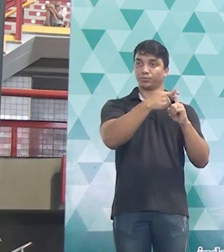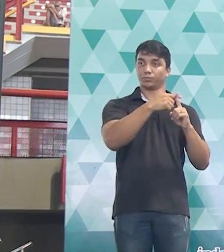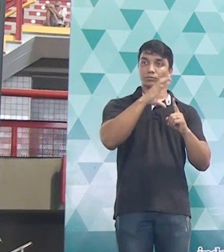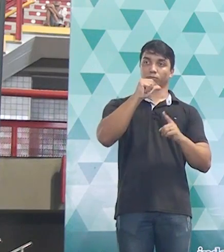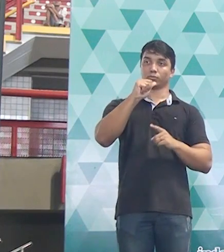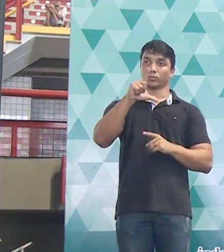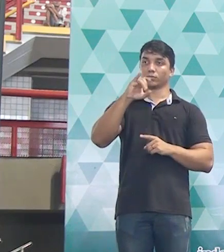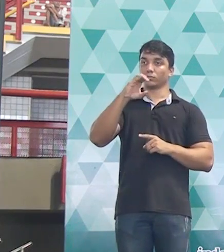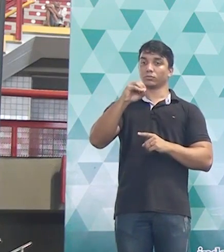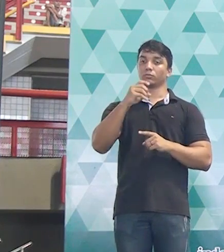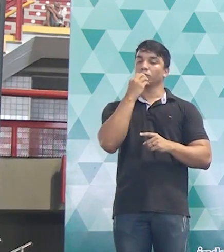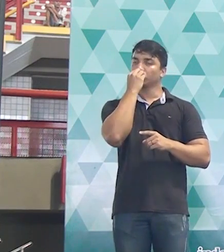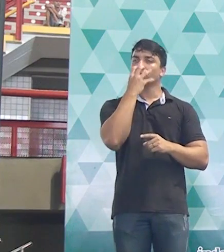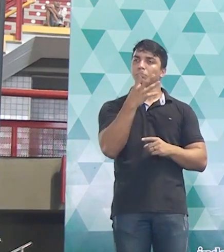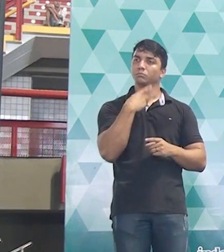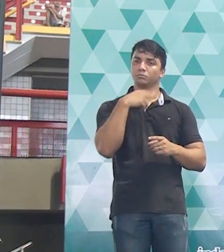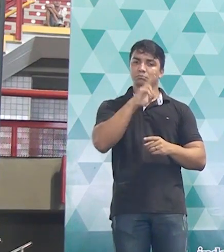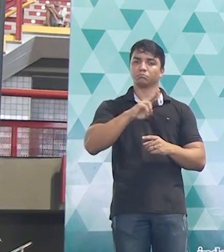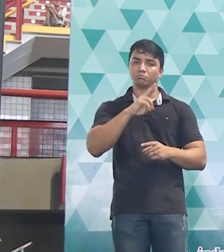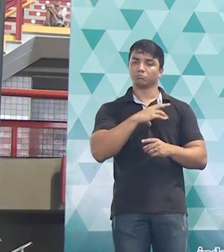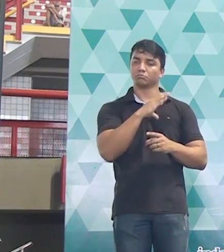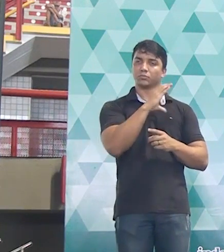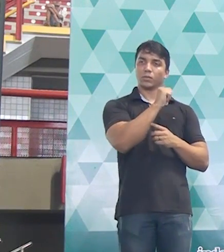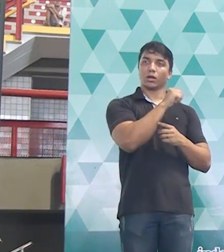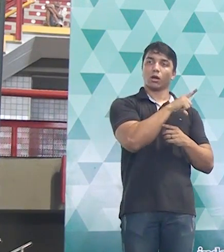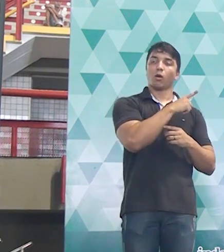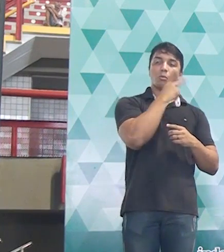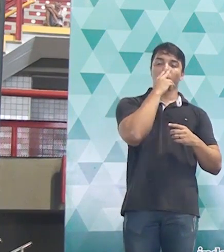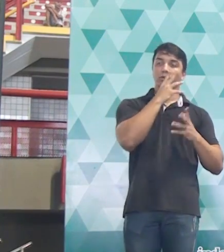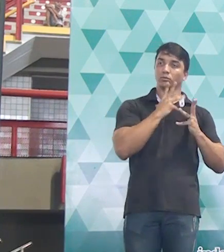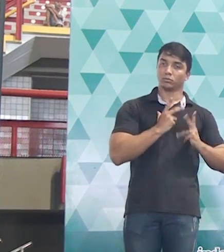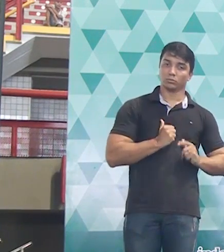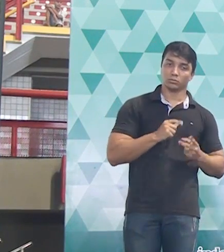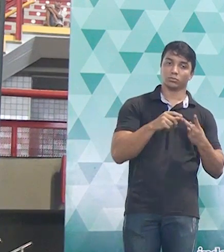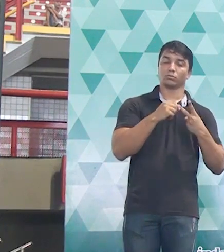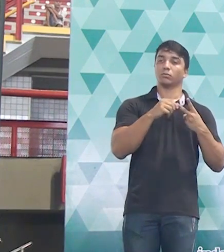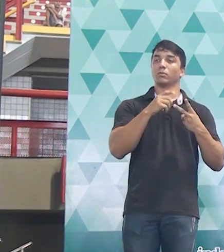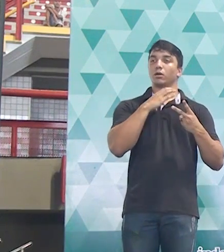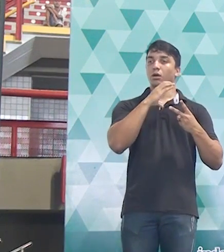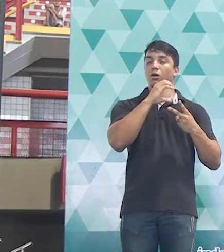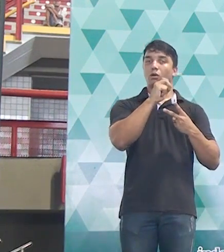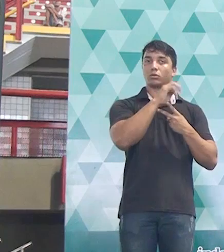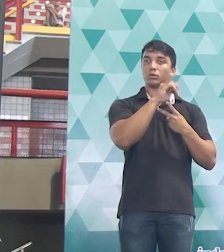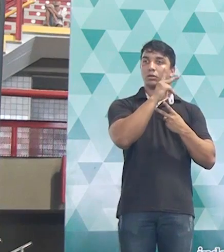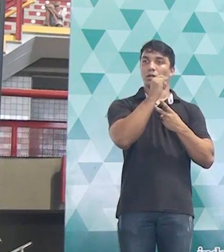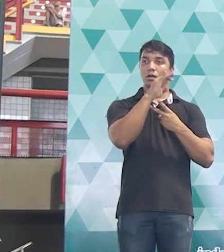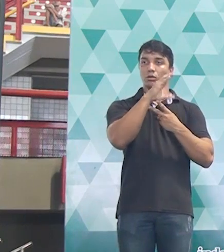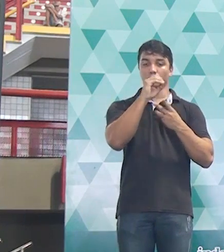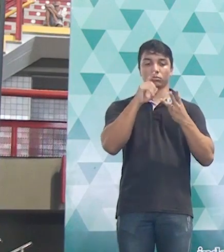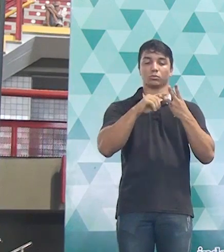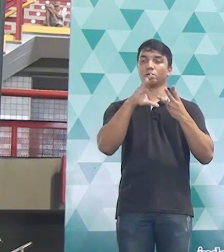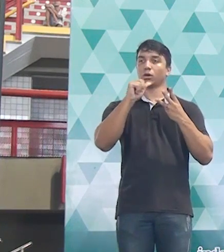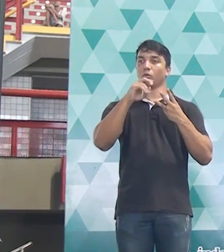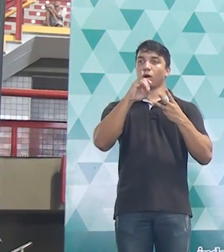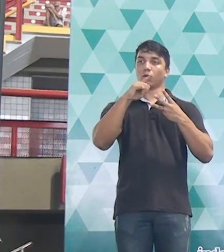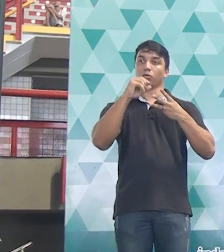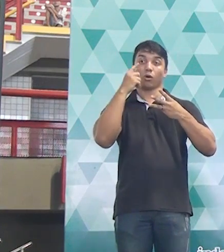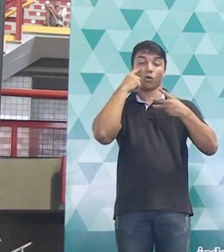muito bons para fazer calagem. Cal virgem, cal hidratada, calcário. Vocês perceberam que as 3 começam com